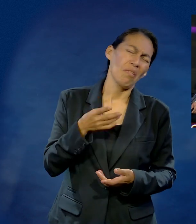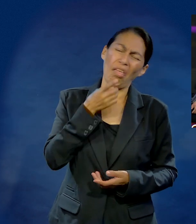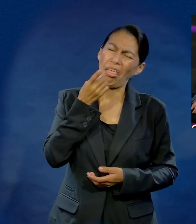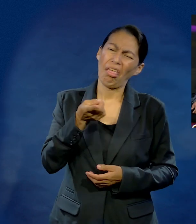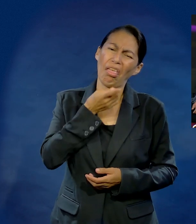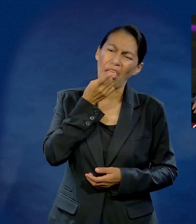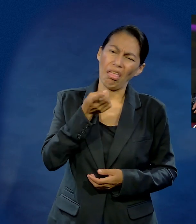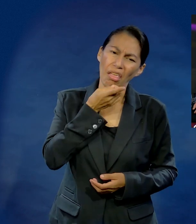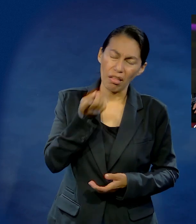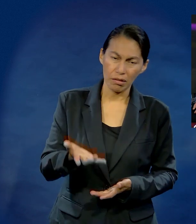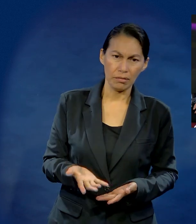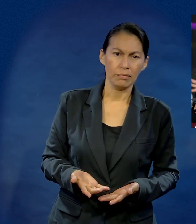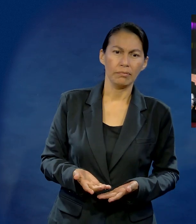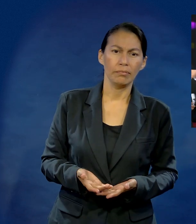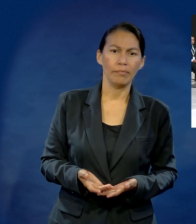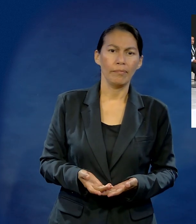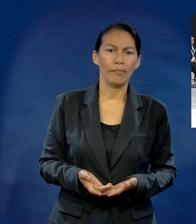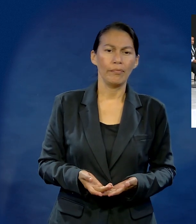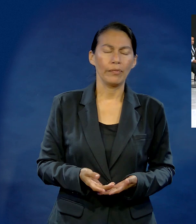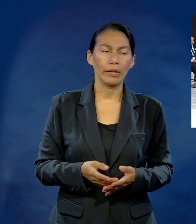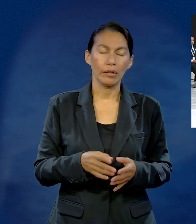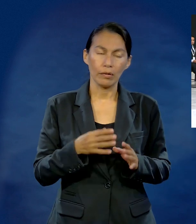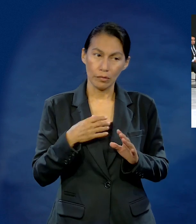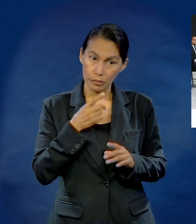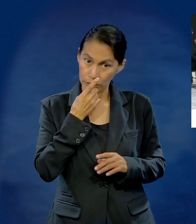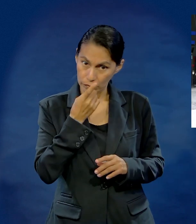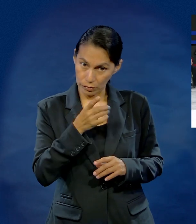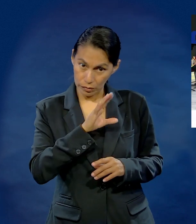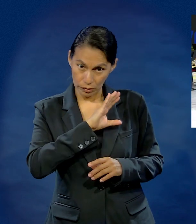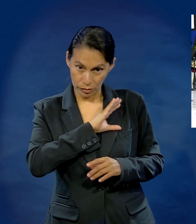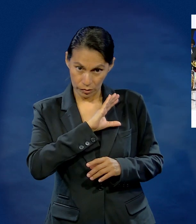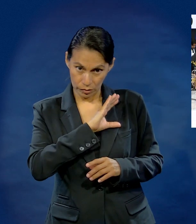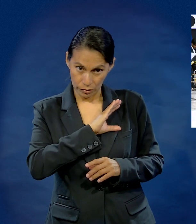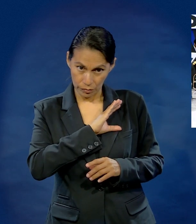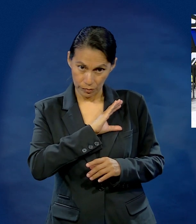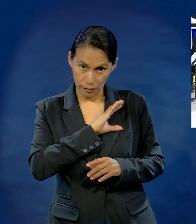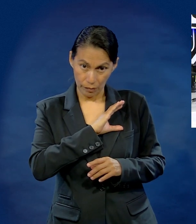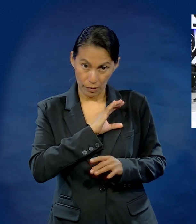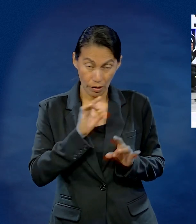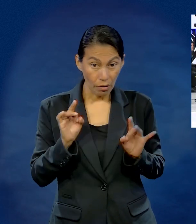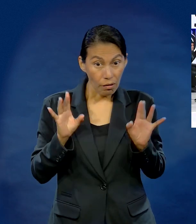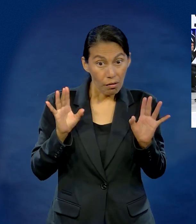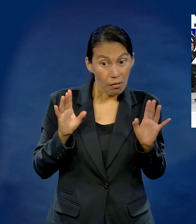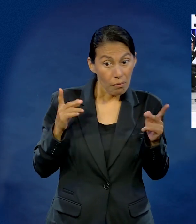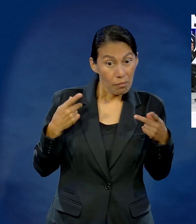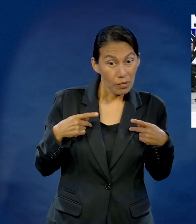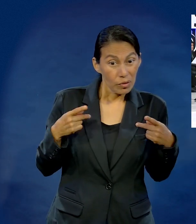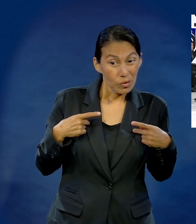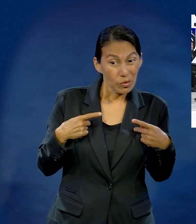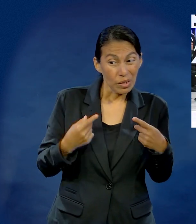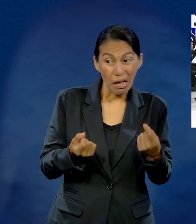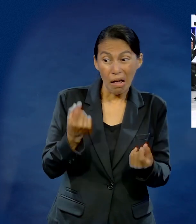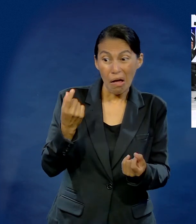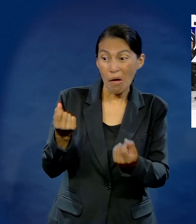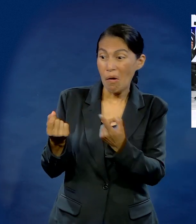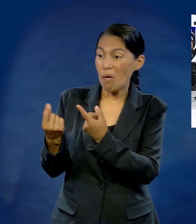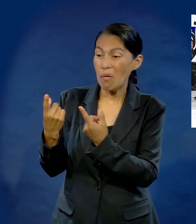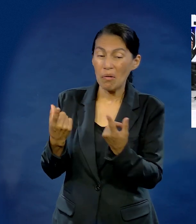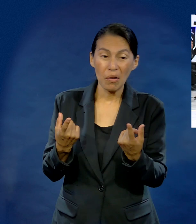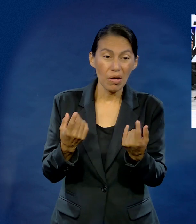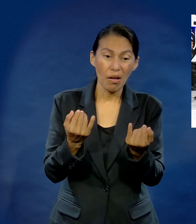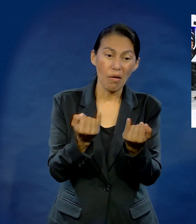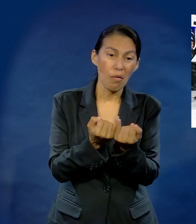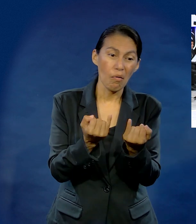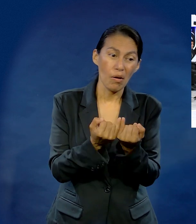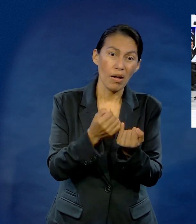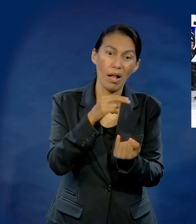eso? Y ahora no marchan 10 hombres en buena ley. Ahora vienen cientos de personas a destruir el rancho, matar las personas,